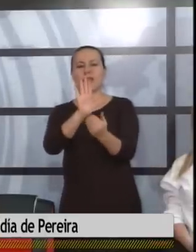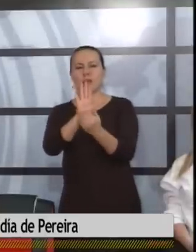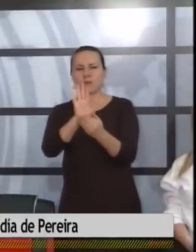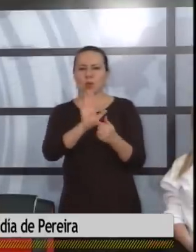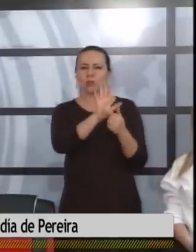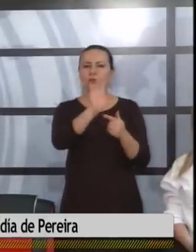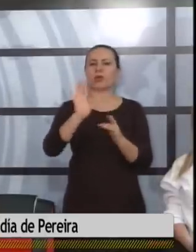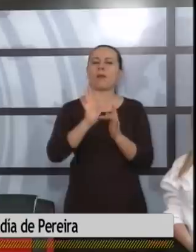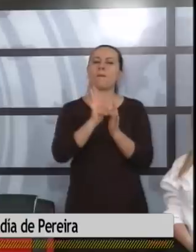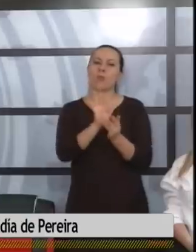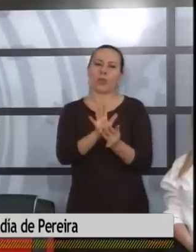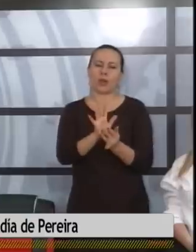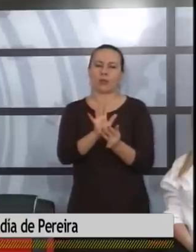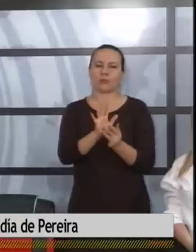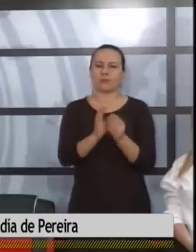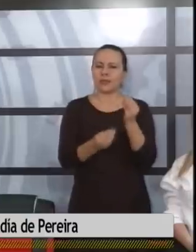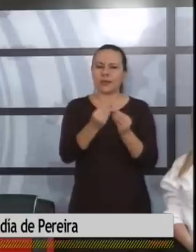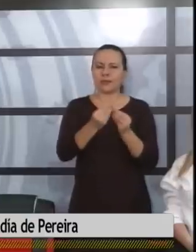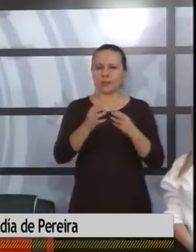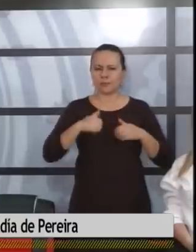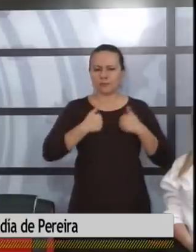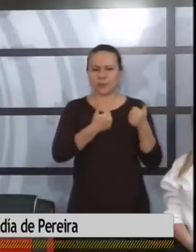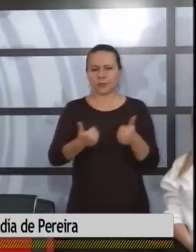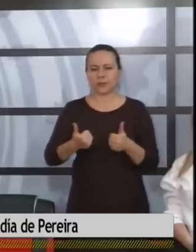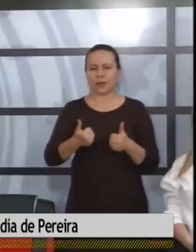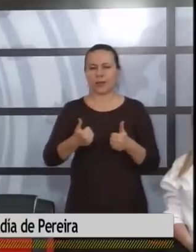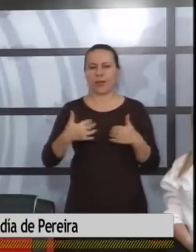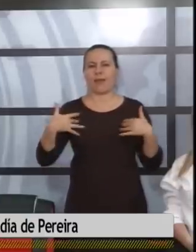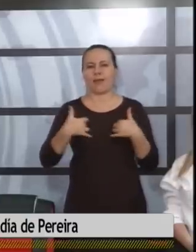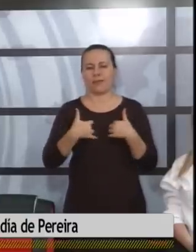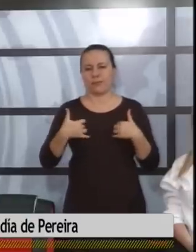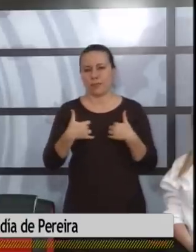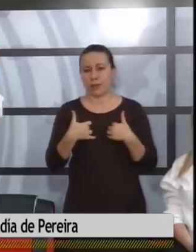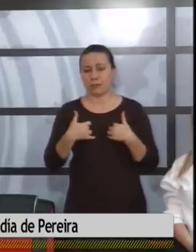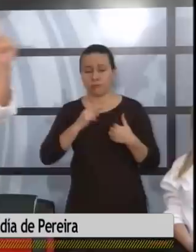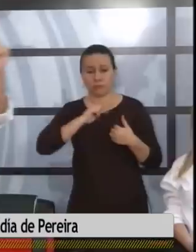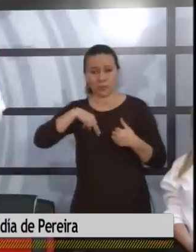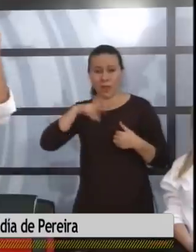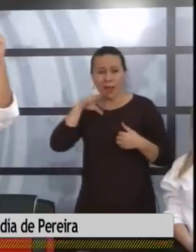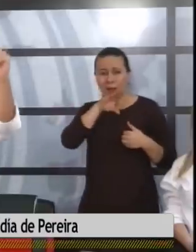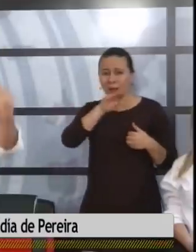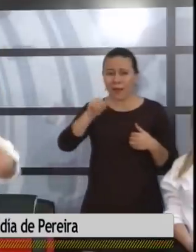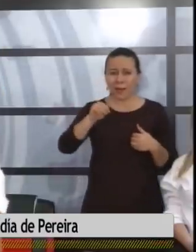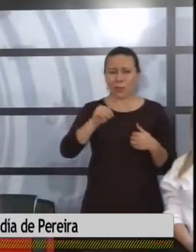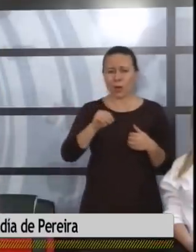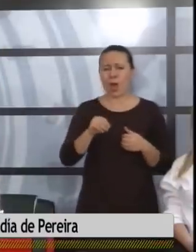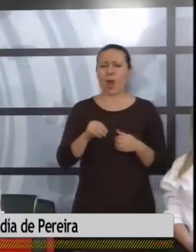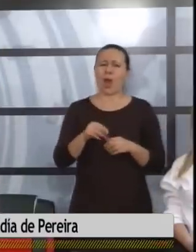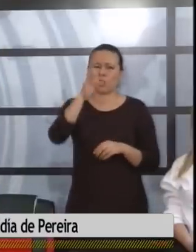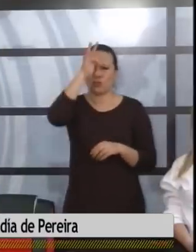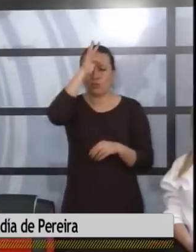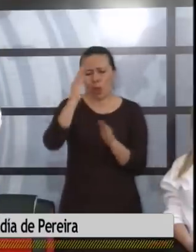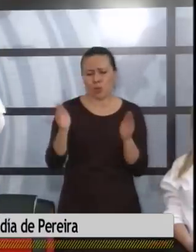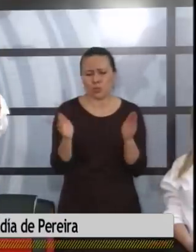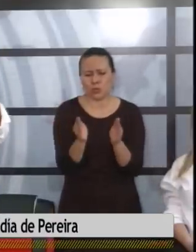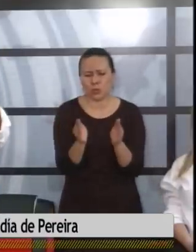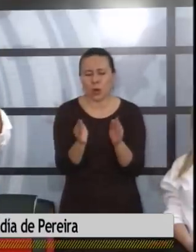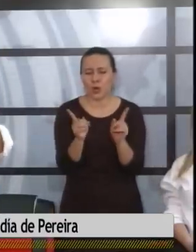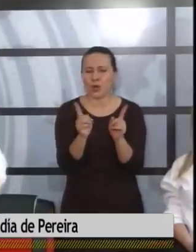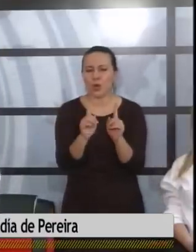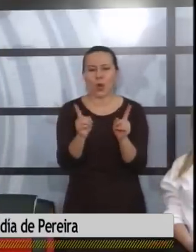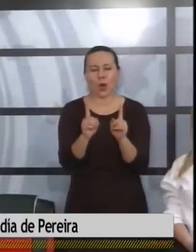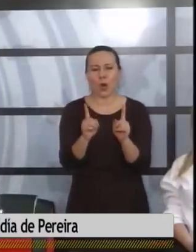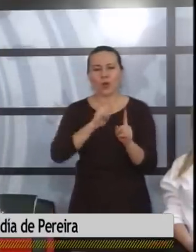nacional en materia de bienestar animal. Nosotros no hablamos de un mini hospital, no hablamos de un mini